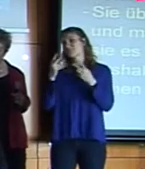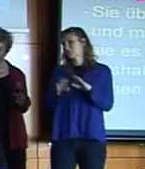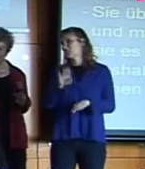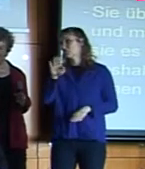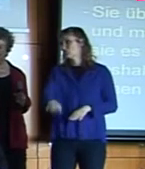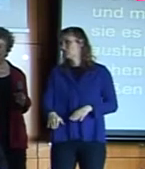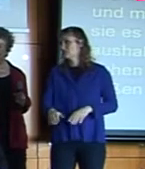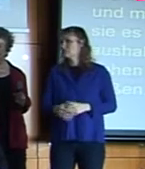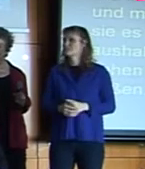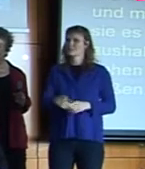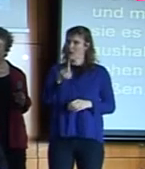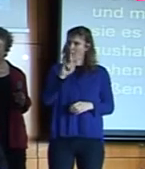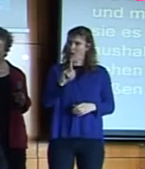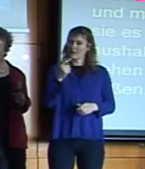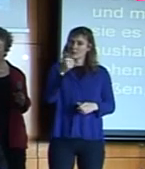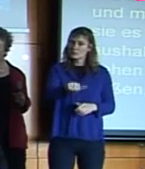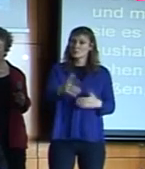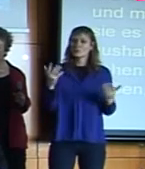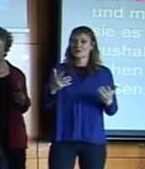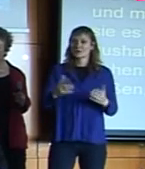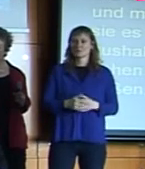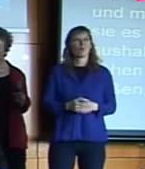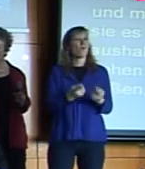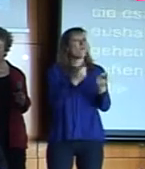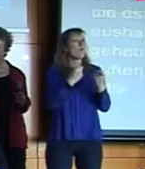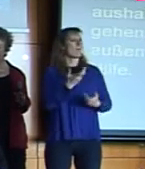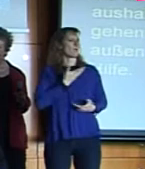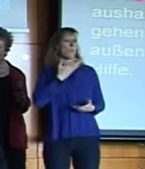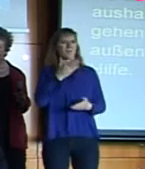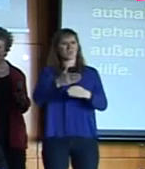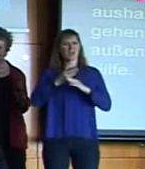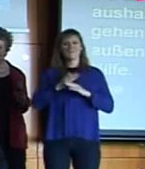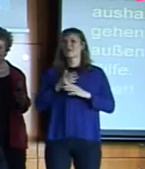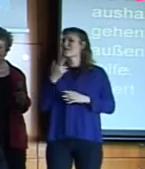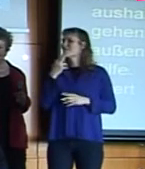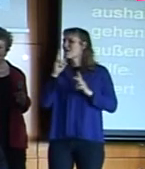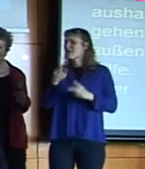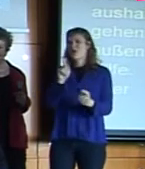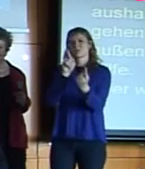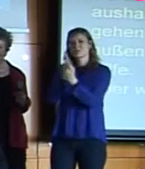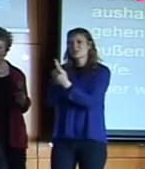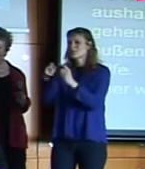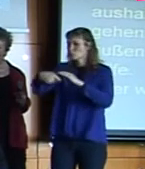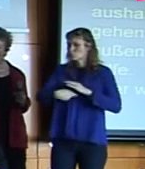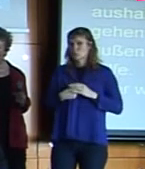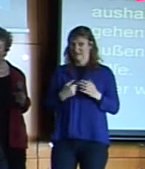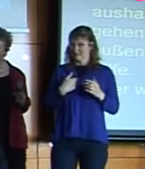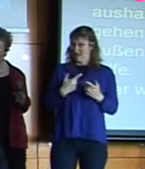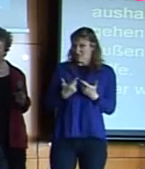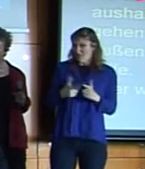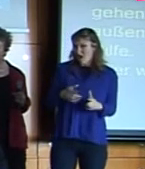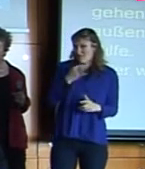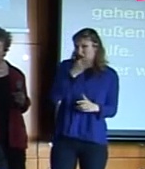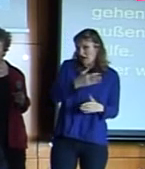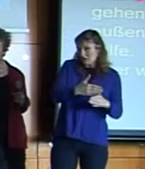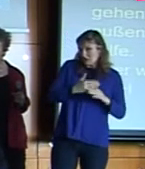Schritt. Aber dazu kommt, wo bekomme ich diese Hilfe? Mit wem kann ich eigentlich reden? Darf ich überhaupt mit